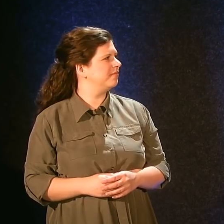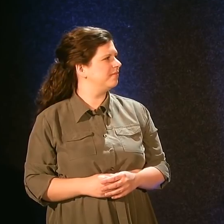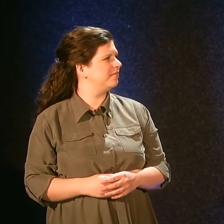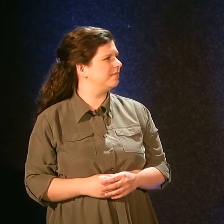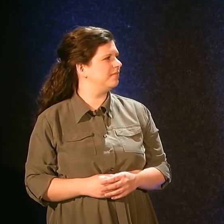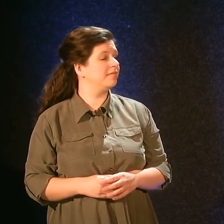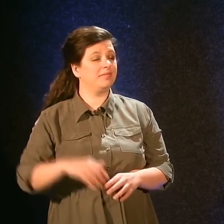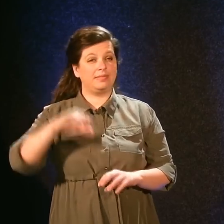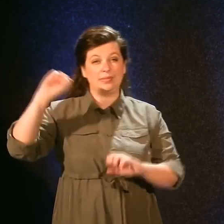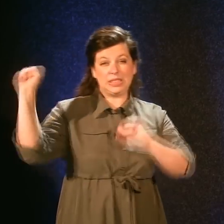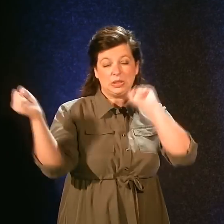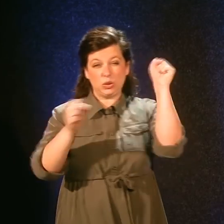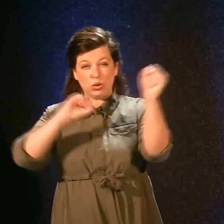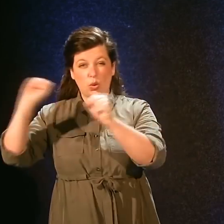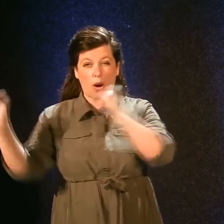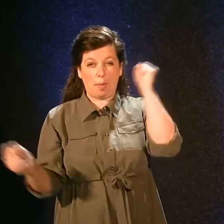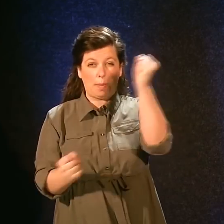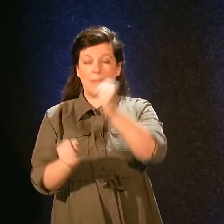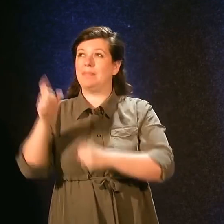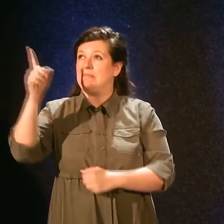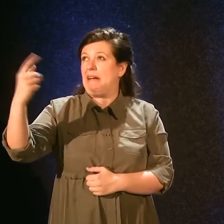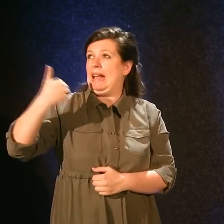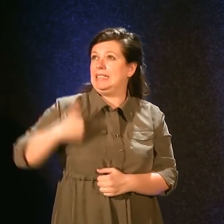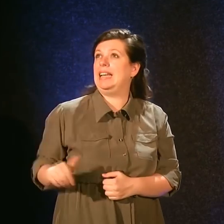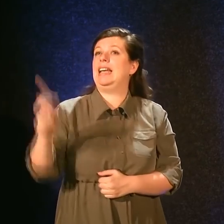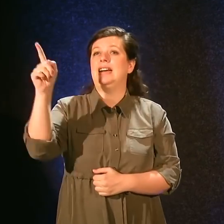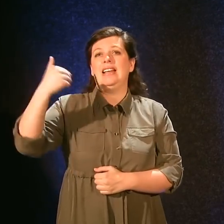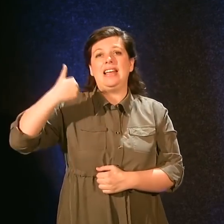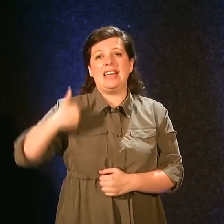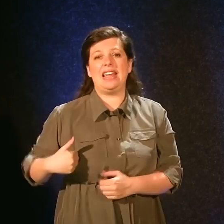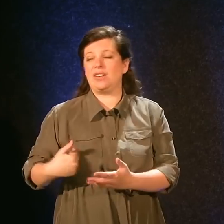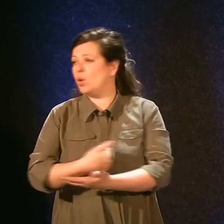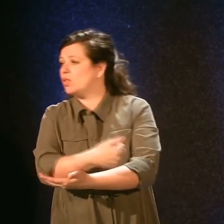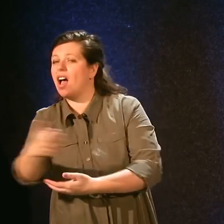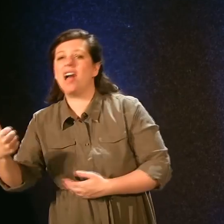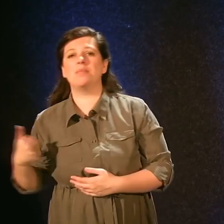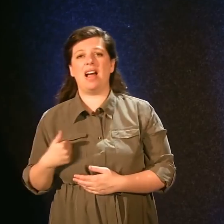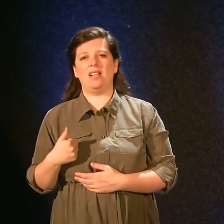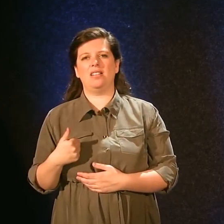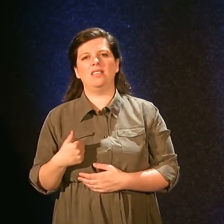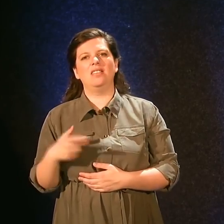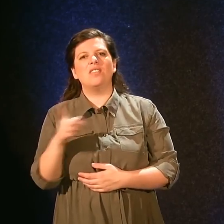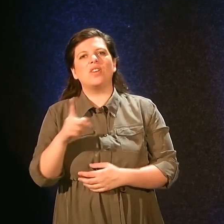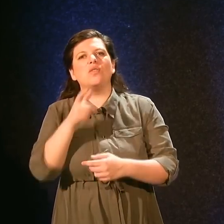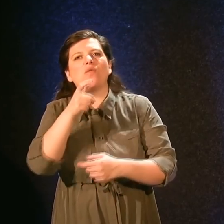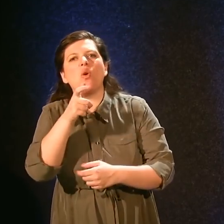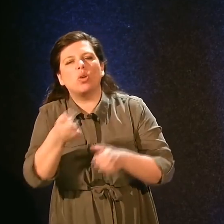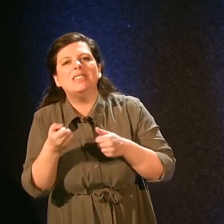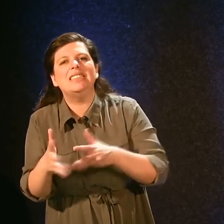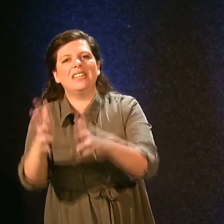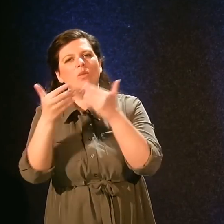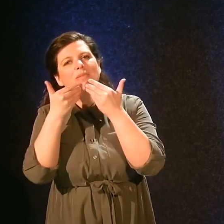Through the storm, he is Lord, Lord of all. Wat een woorden om te zingen, wat een woorden om te belijden. Misschien